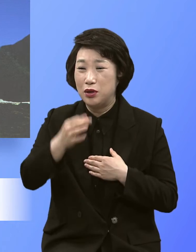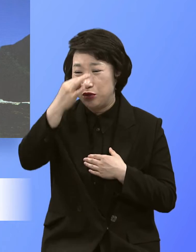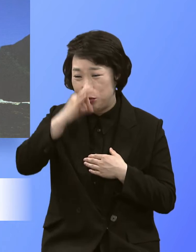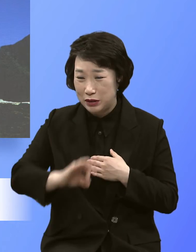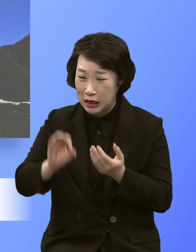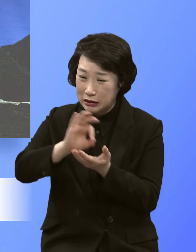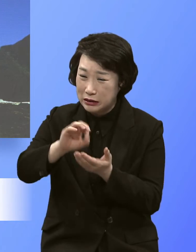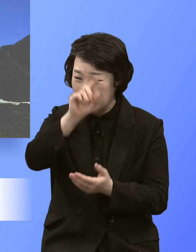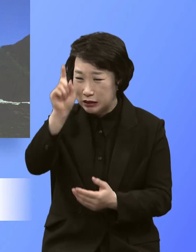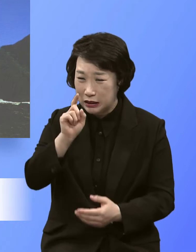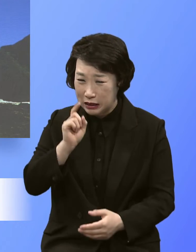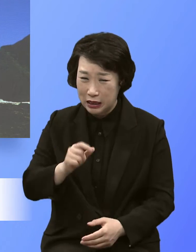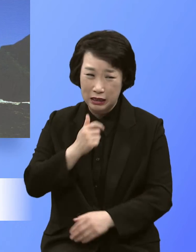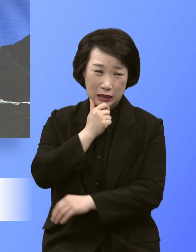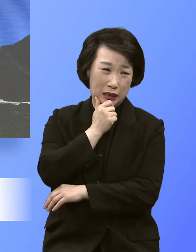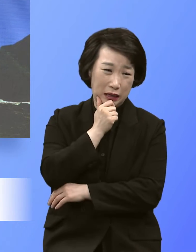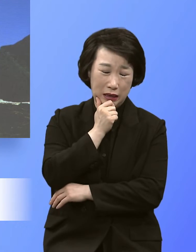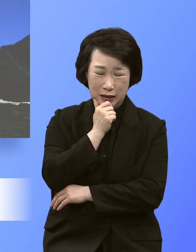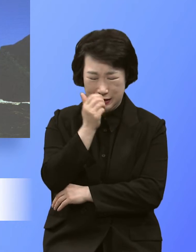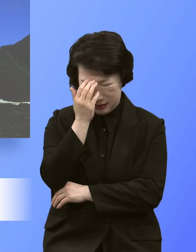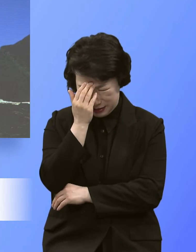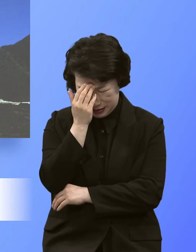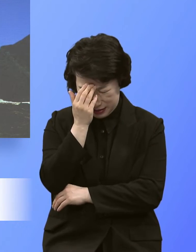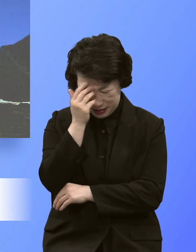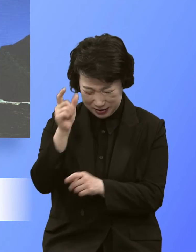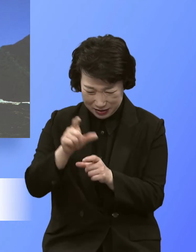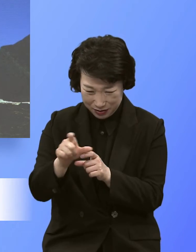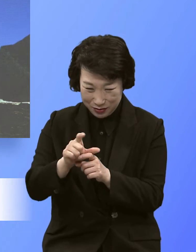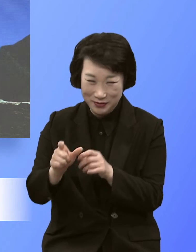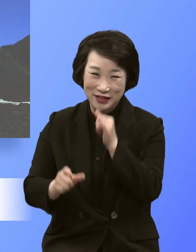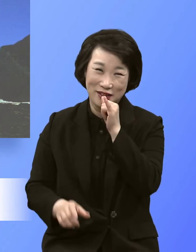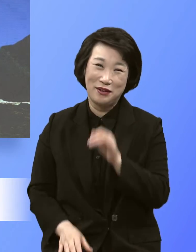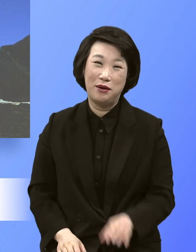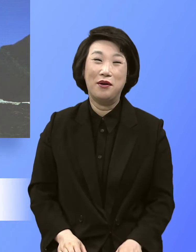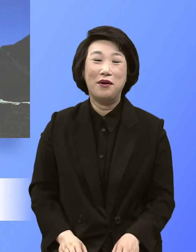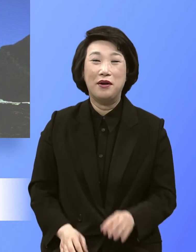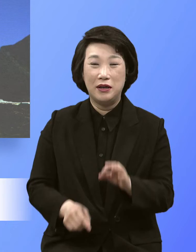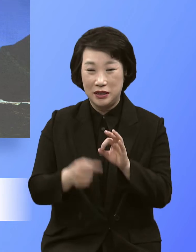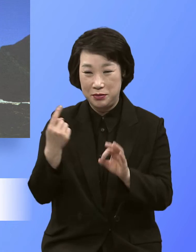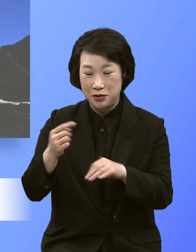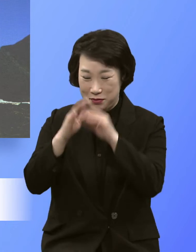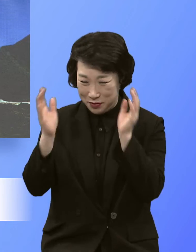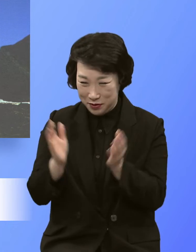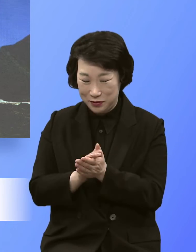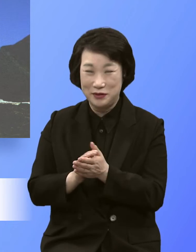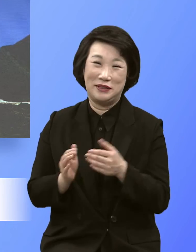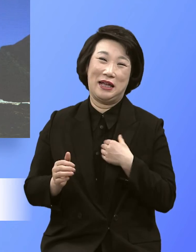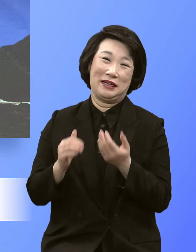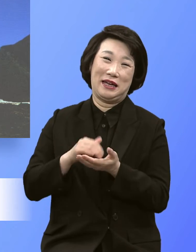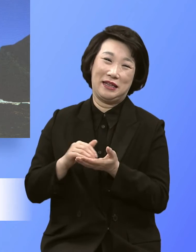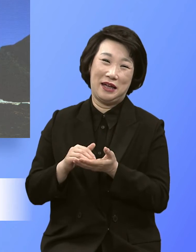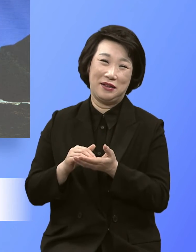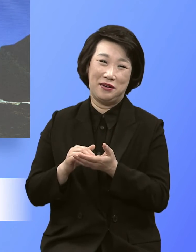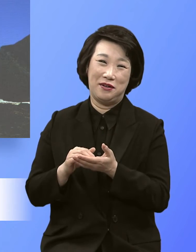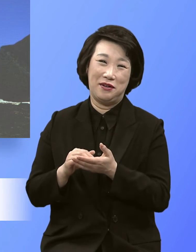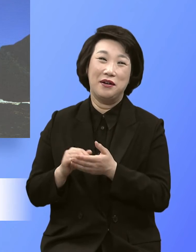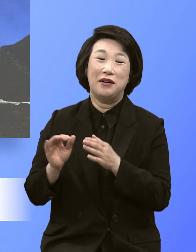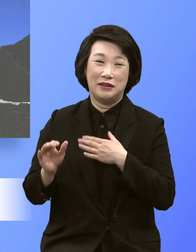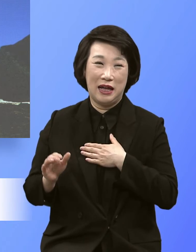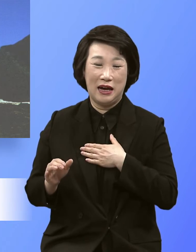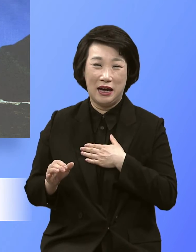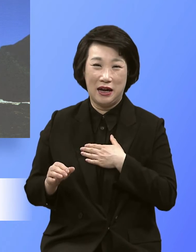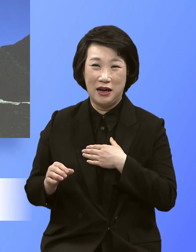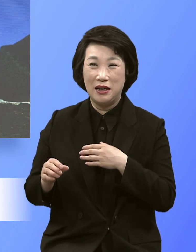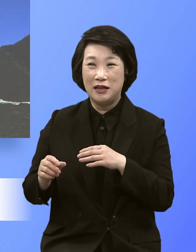보람되게 쓸까 이 생각을 하는 것입니다. 그 11조를 다 이제 만들어서 제